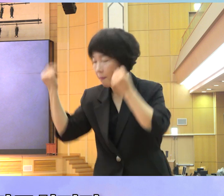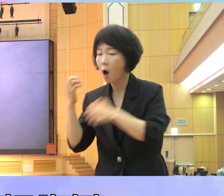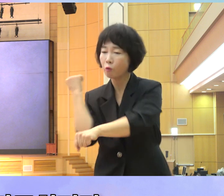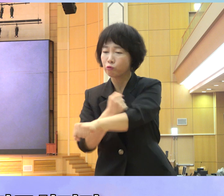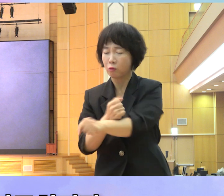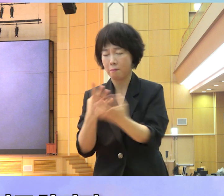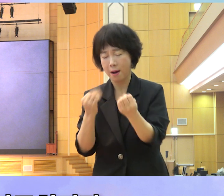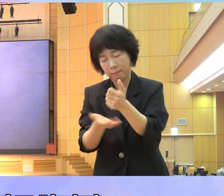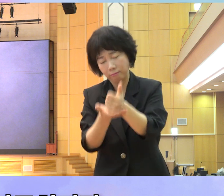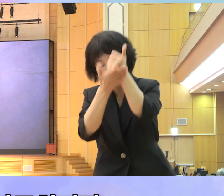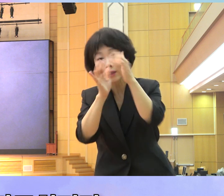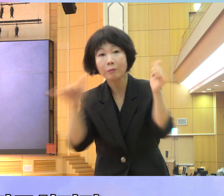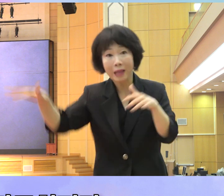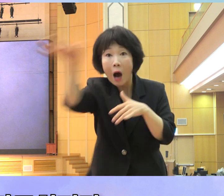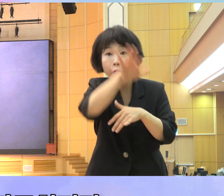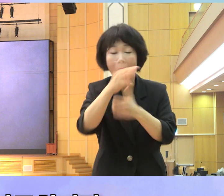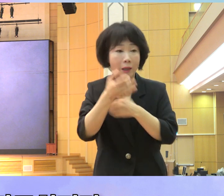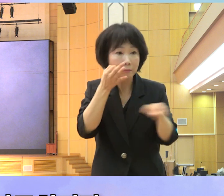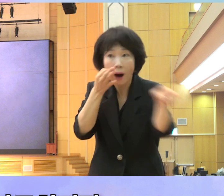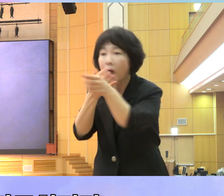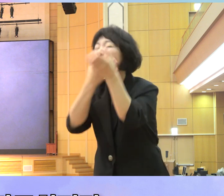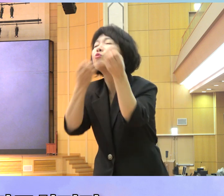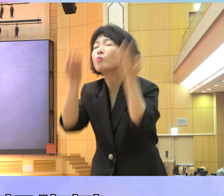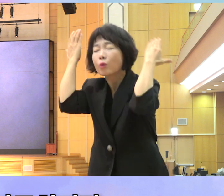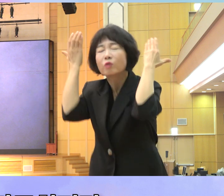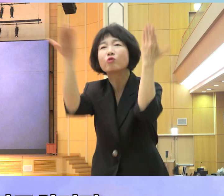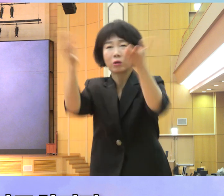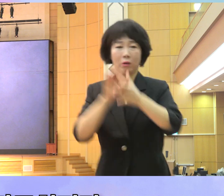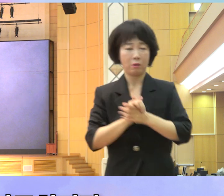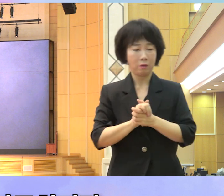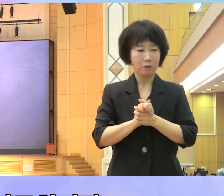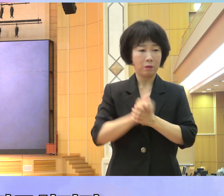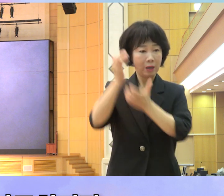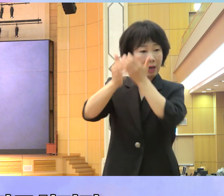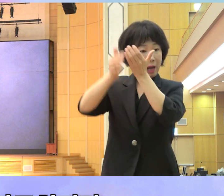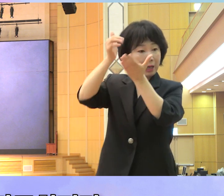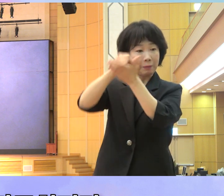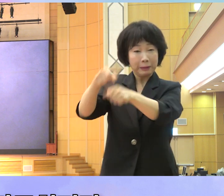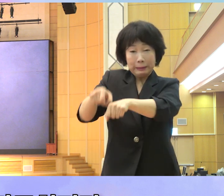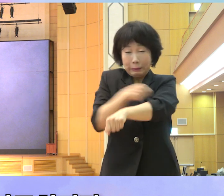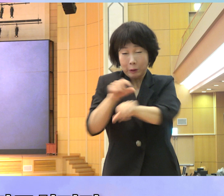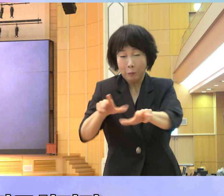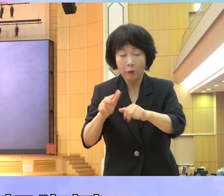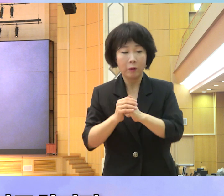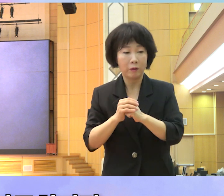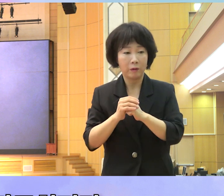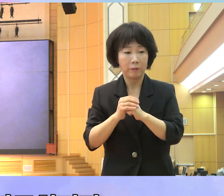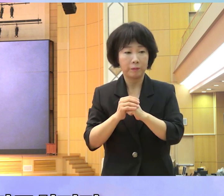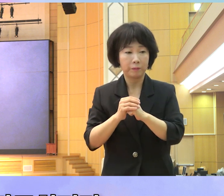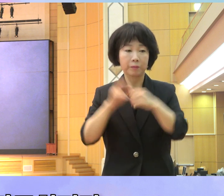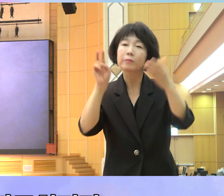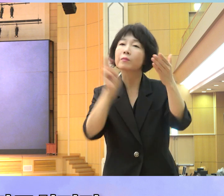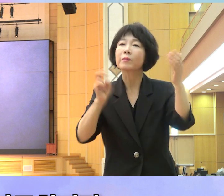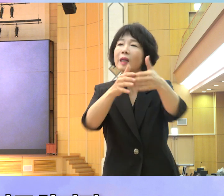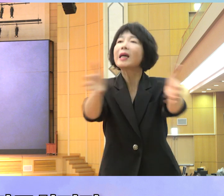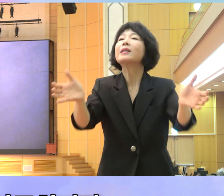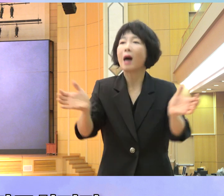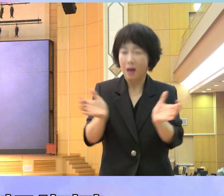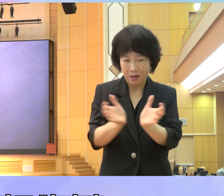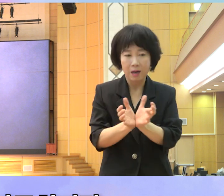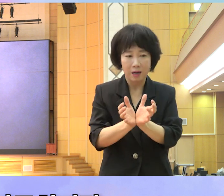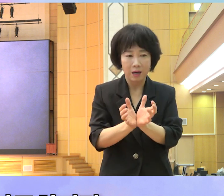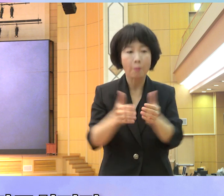수고하고 섬기는 모든 자들 위에도 축복하여 주시옵시고, 하나님께서 특별히 차량 봉사로 무더운 가운데